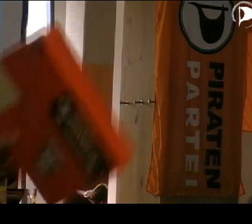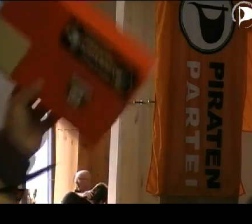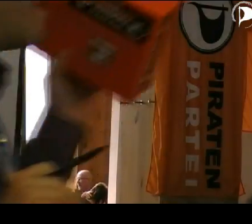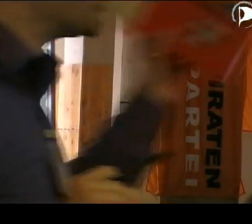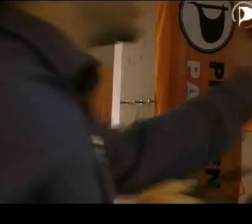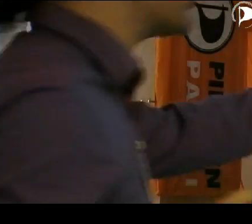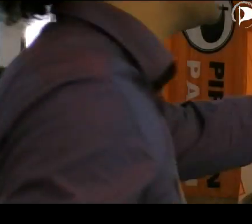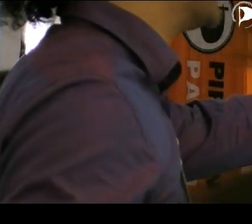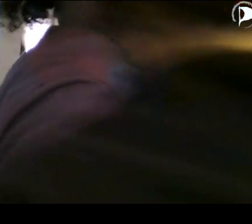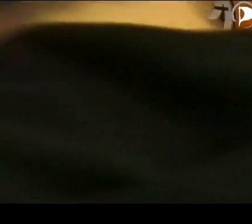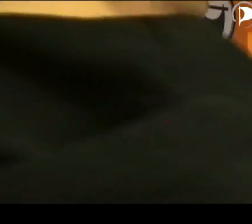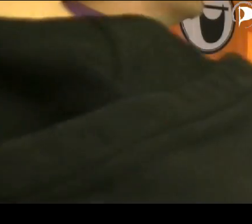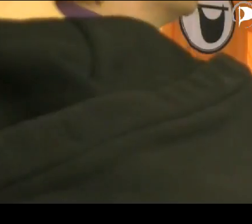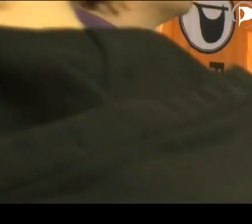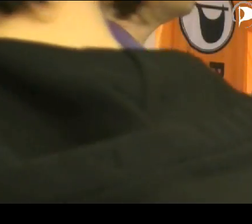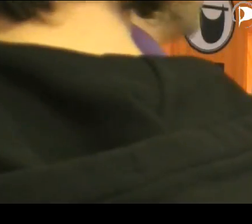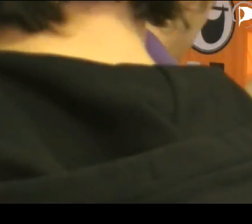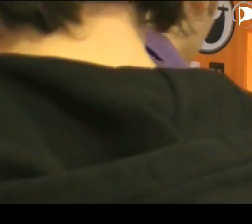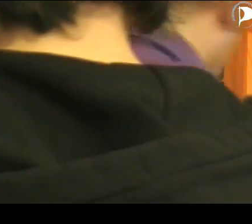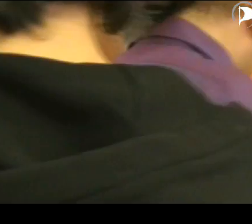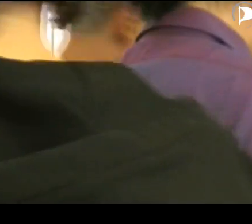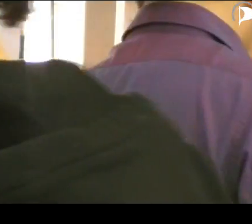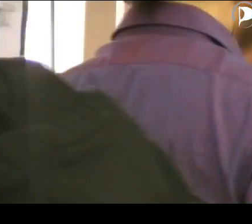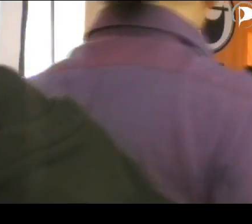dafür einsetzen dass diese beleidigung